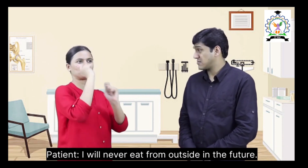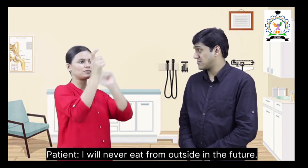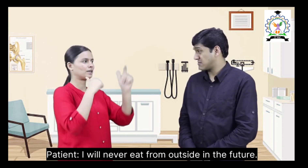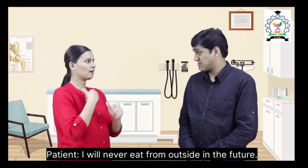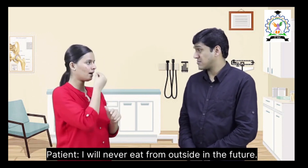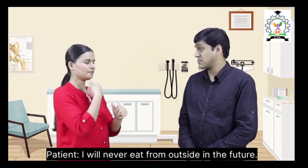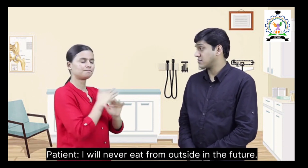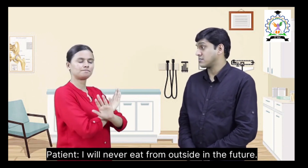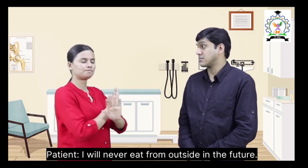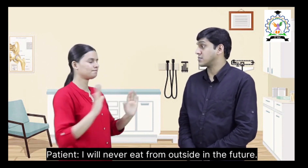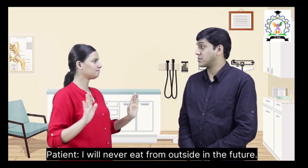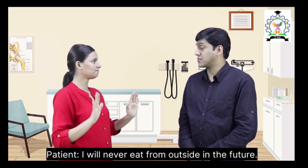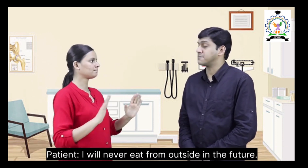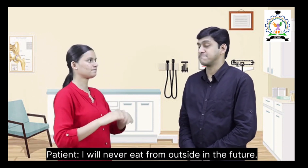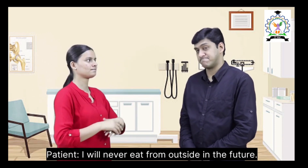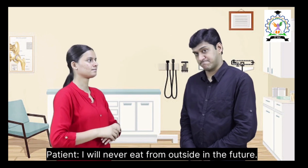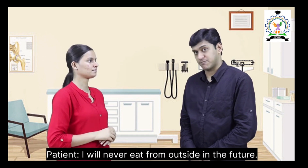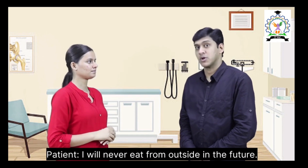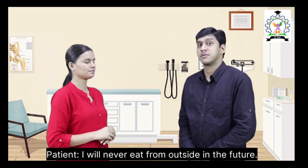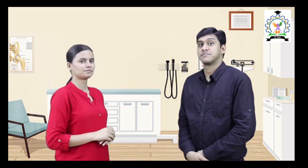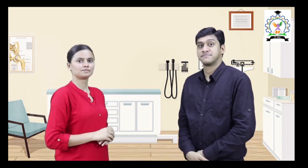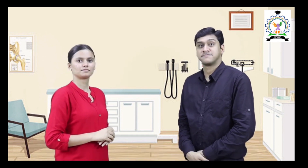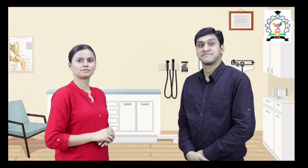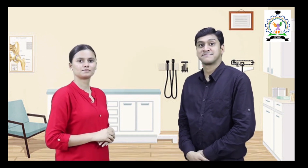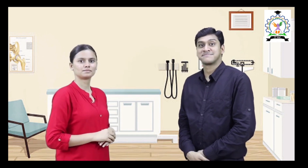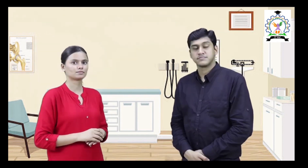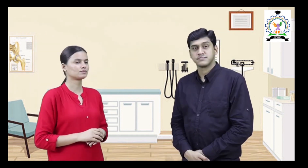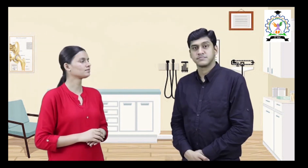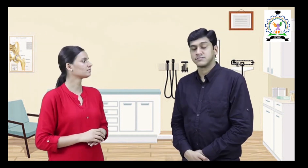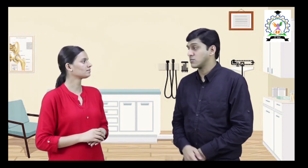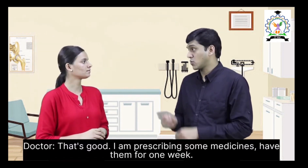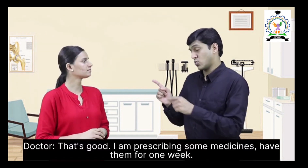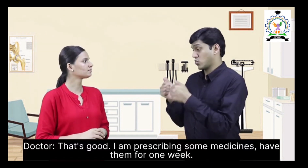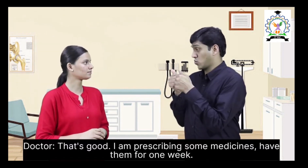जी डॉक्टर, मैं आज के बाद से कभी भी बाहर का खाना नहीं खाऊंगी।